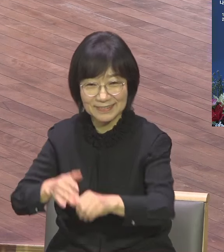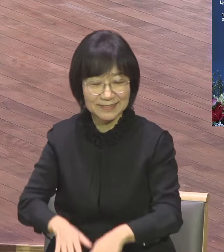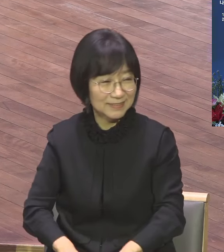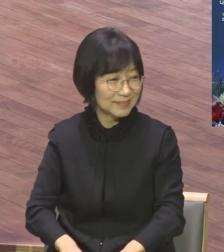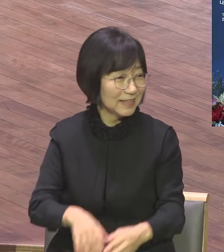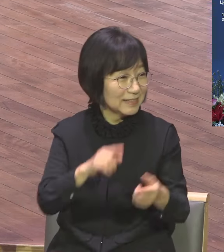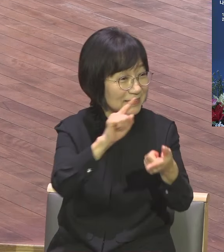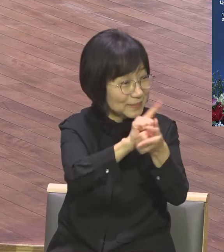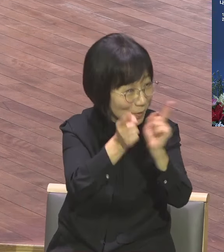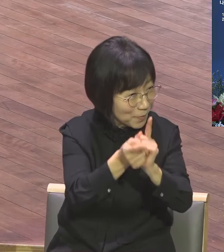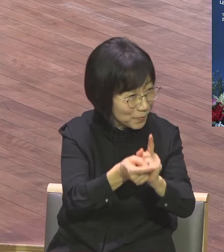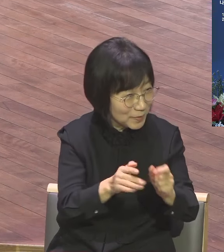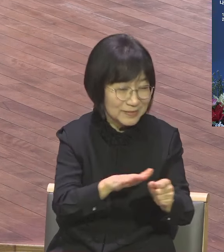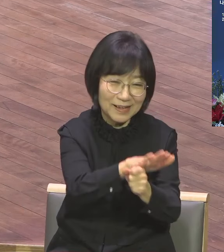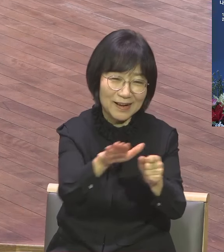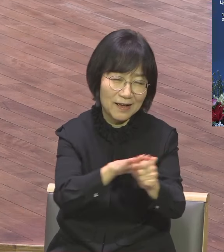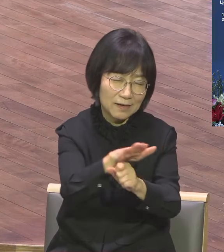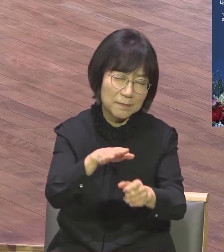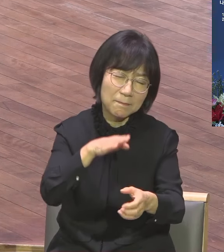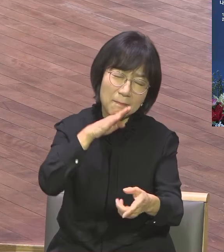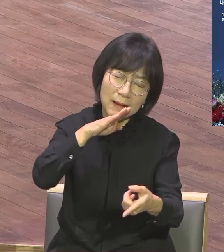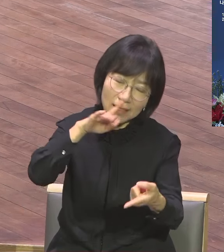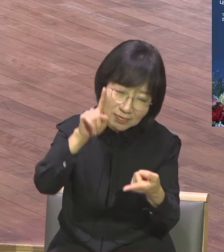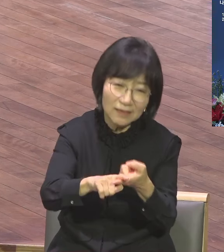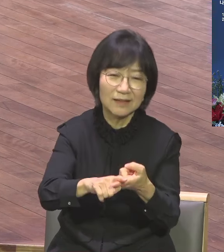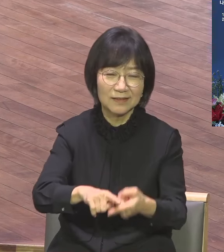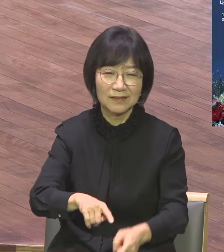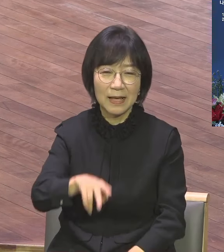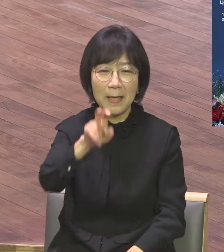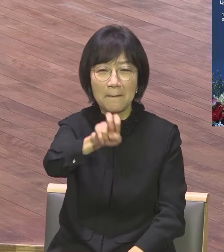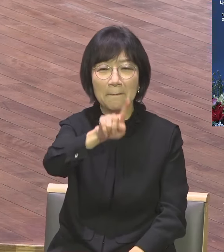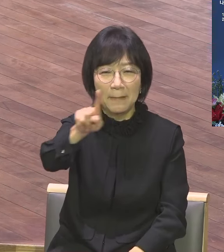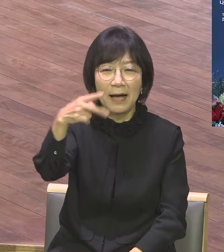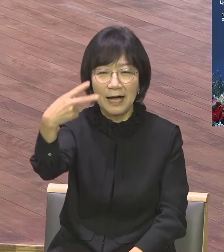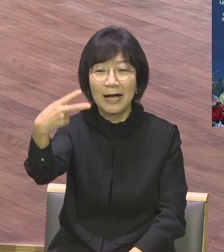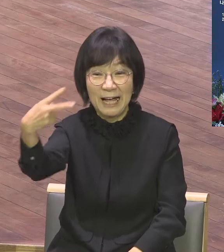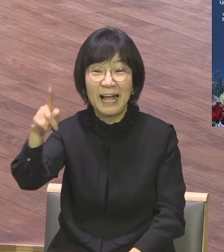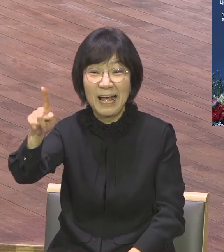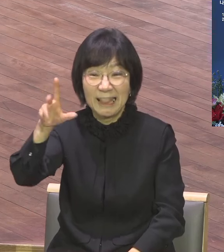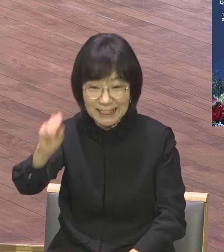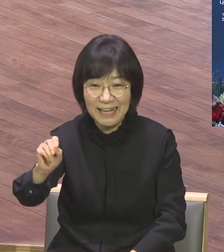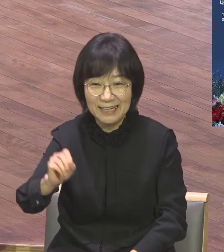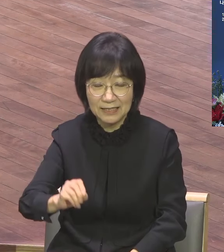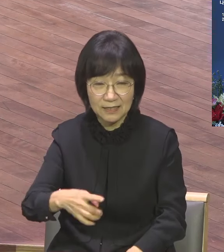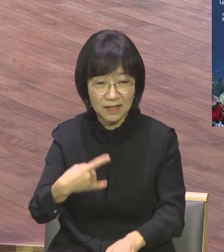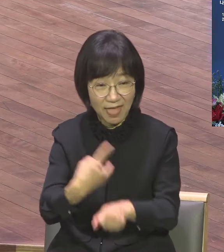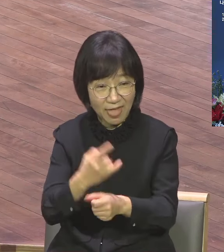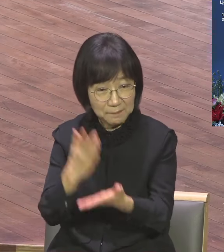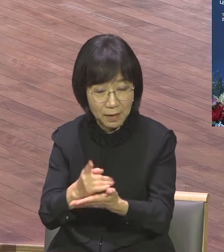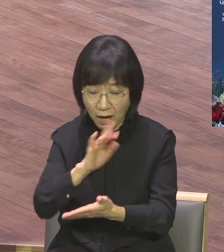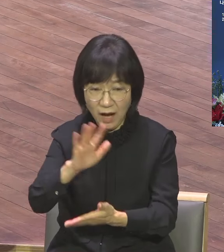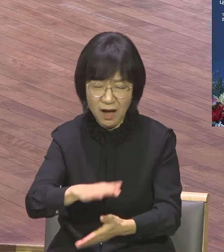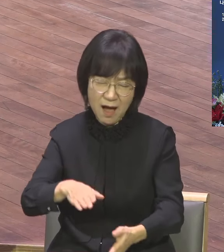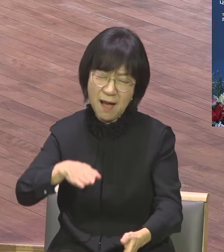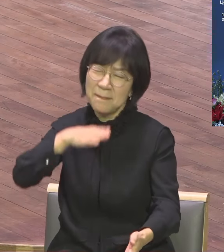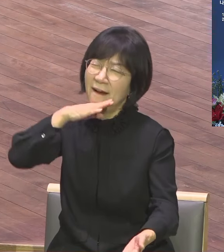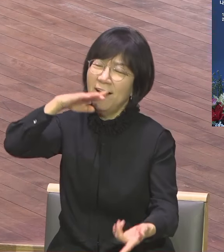서로 사랑하는 것이 마땅하다는 것이 마땅하다. 이거 놓치면 안 돼요. 사랑하는 것이 마땅하다니까요.